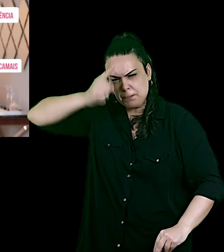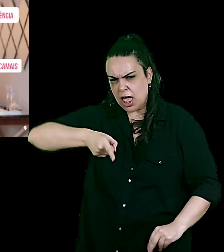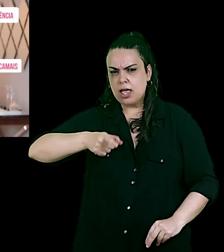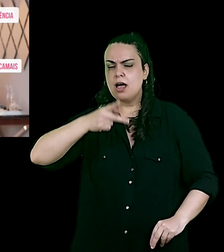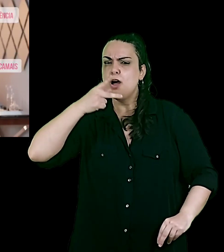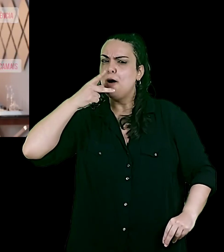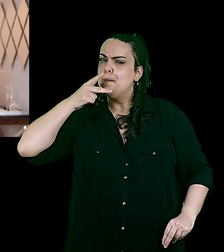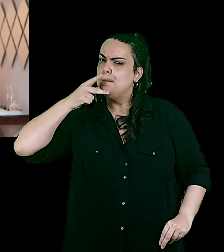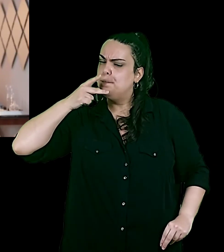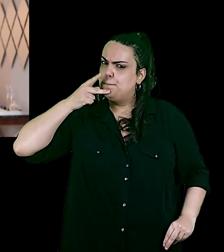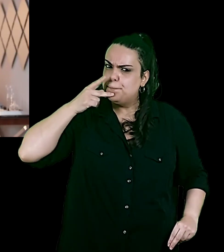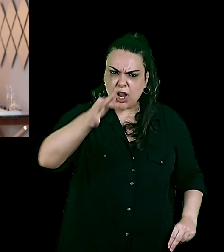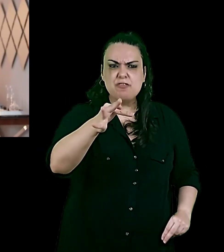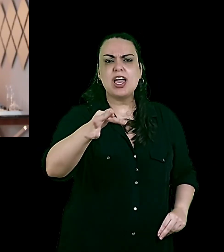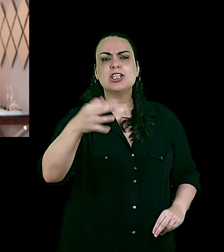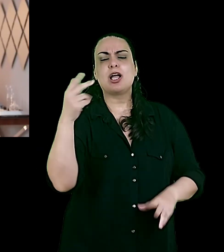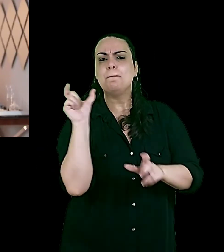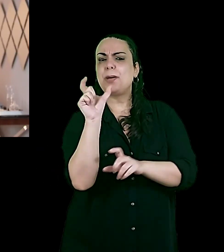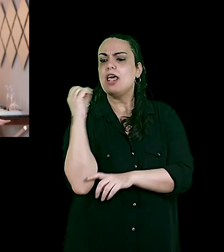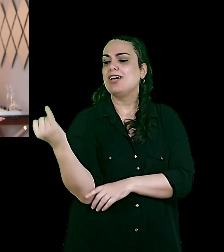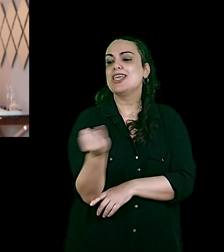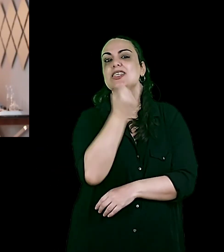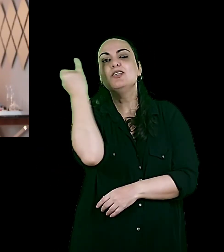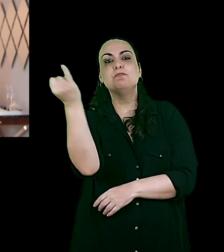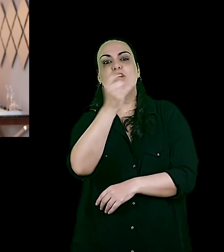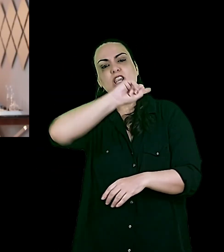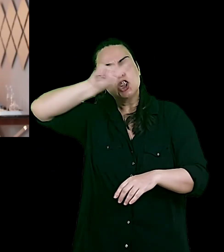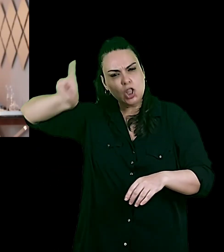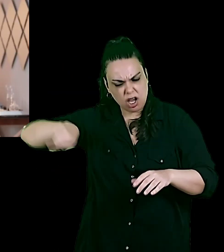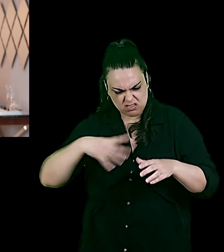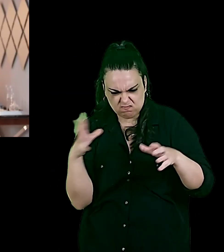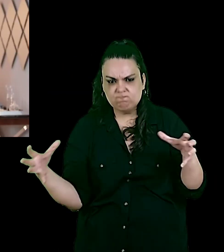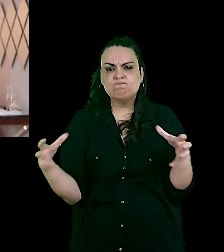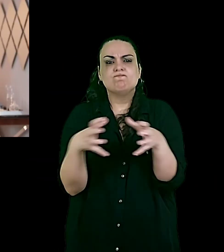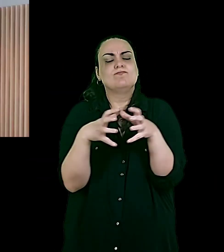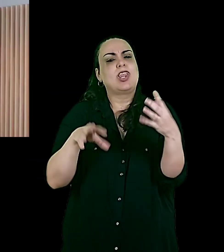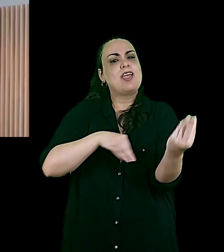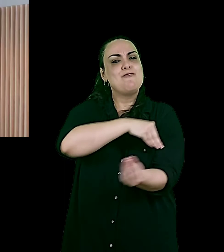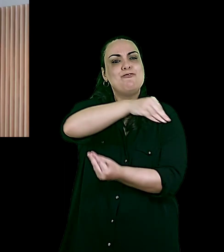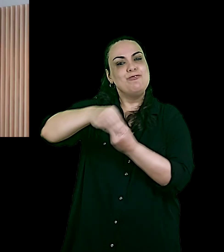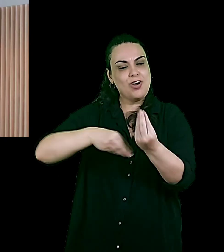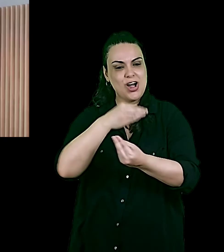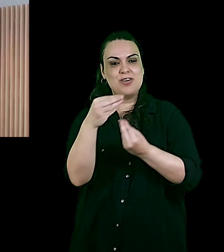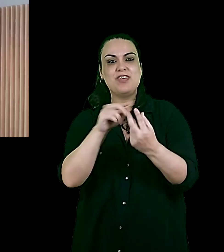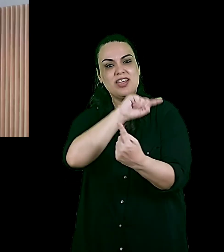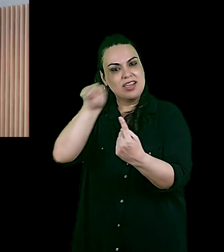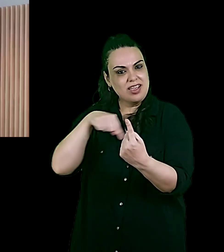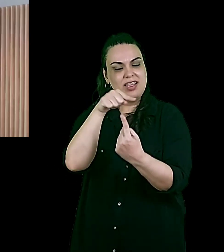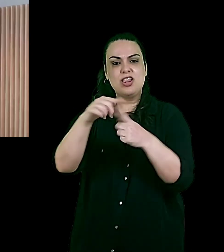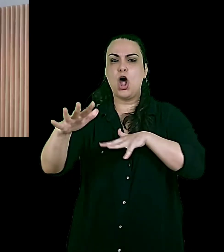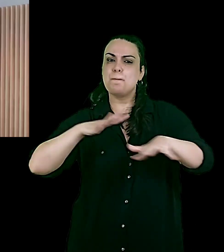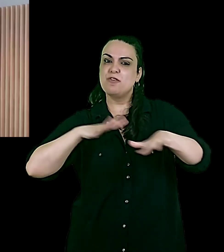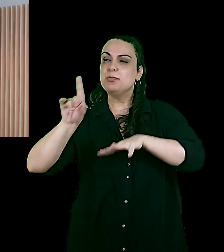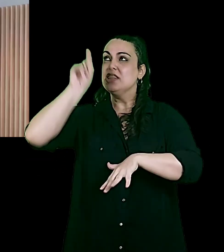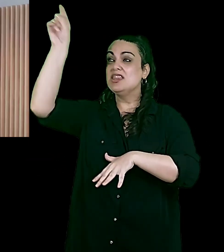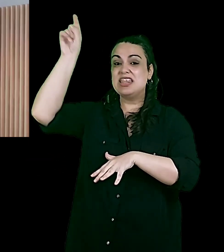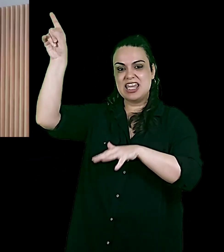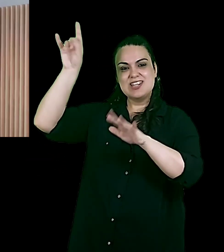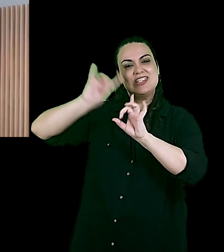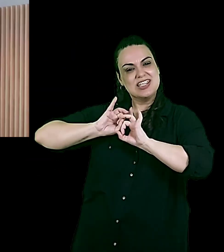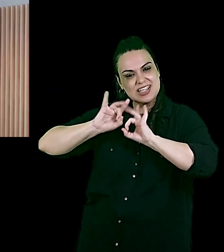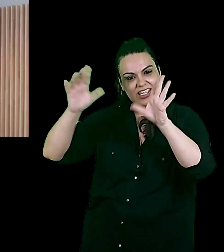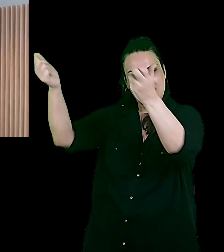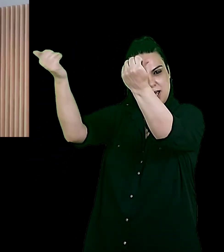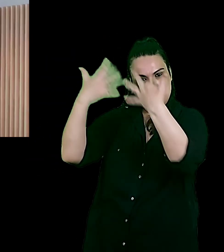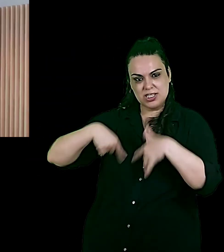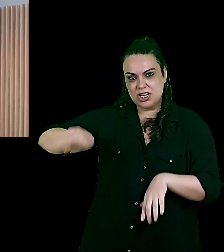palavras proféticas, palavras importantes, palavras que nos envolvem dentro desse movimento e desse propósito que o Senhor tem nos permitido